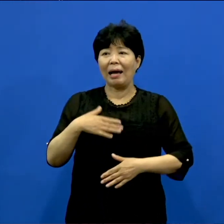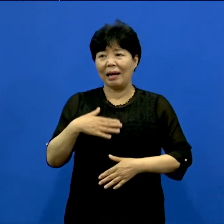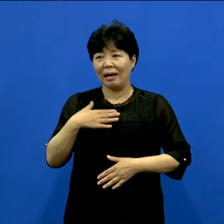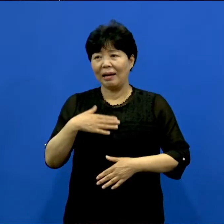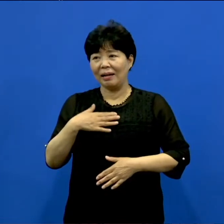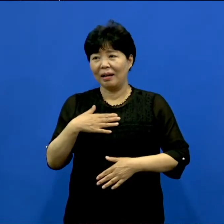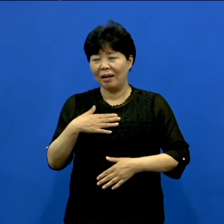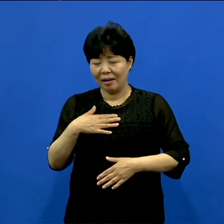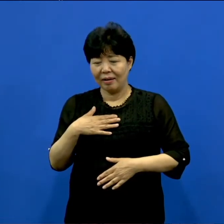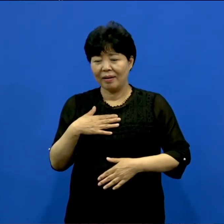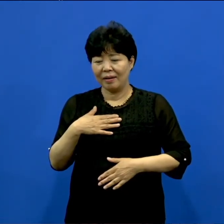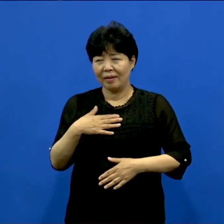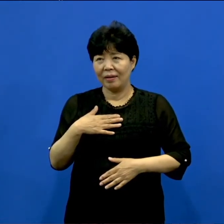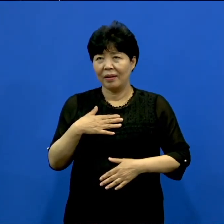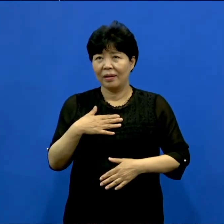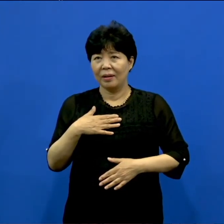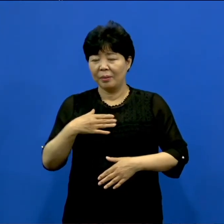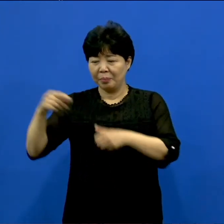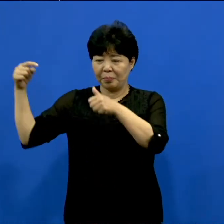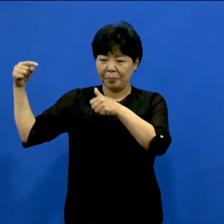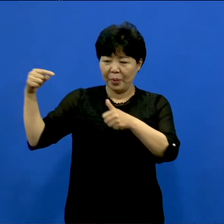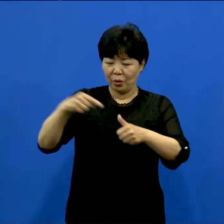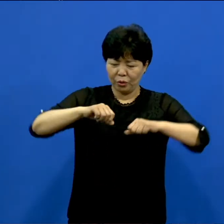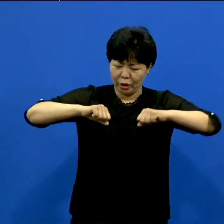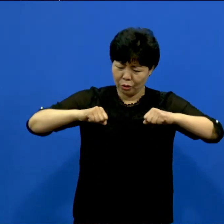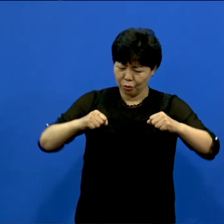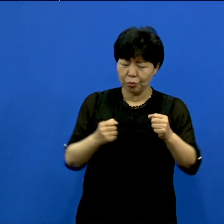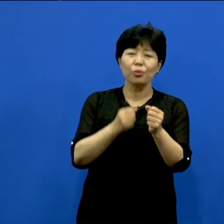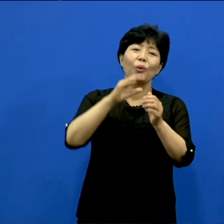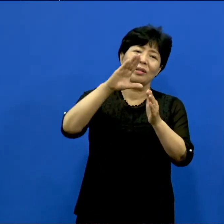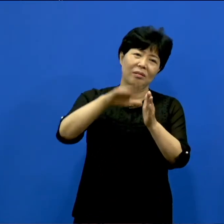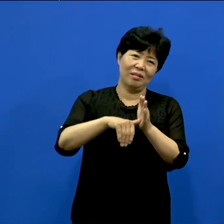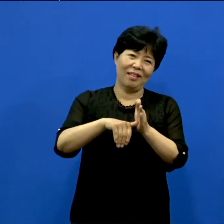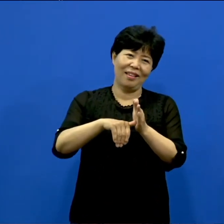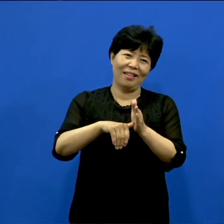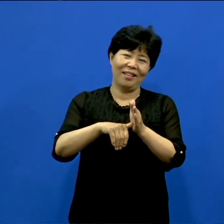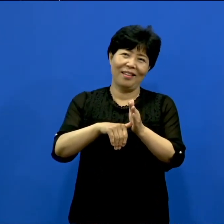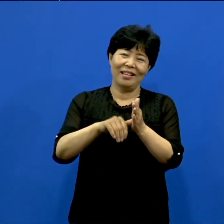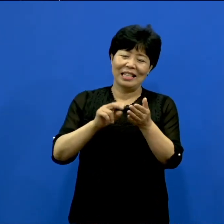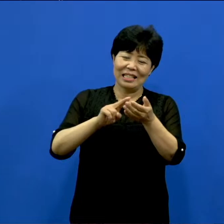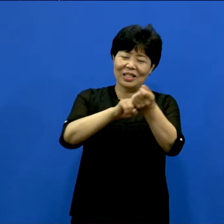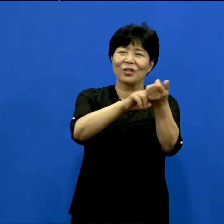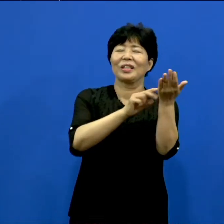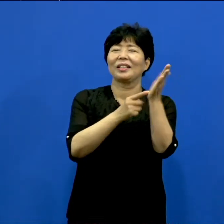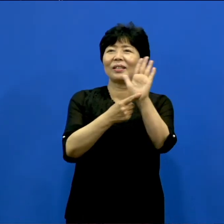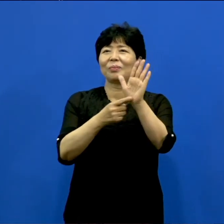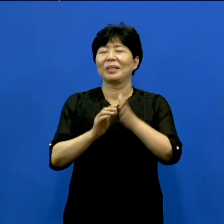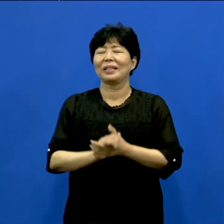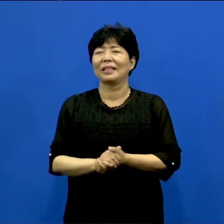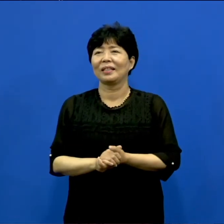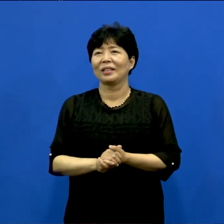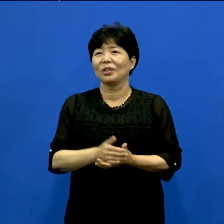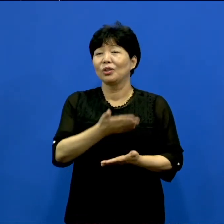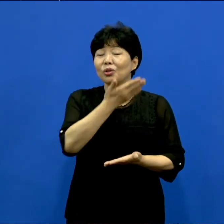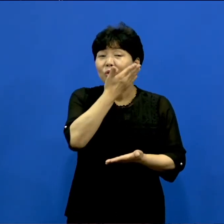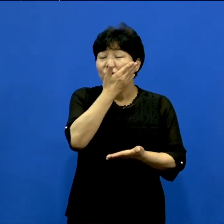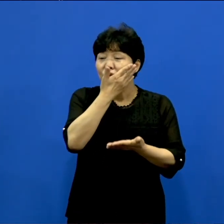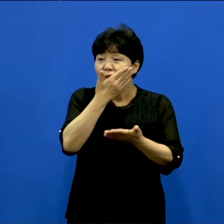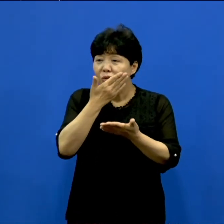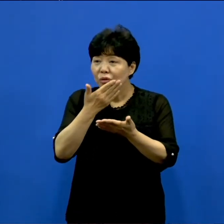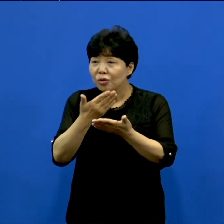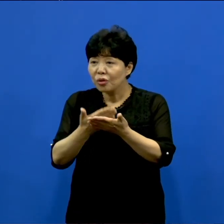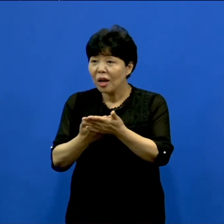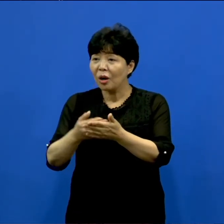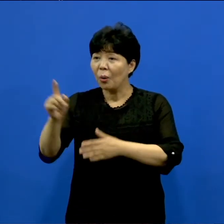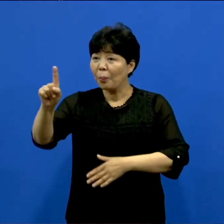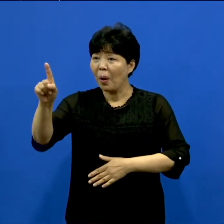그들이 한 것은 예수의 지시에 응했을 뿐입니다. 믿음으로 한 것도 아니요. 중요한 건 뭘까요? 말씀의 능력이라는 거예요.